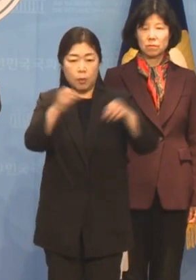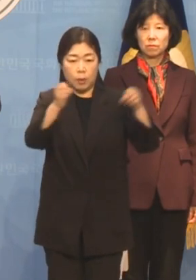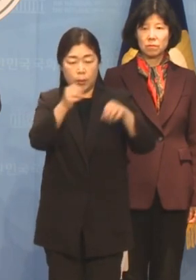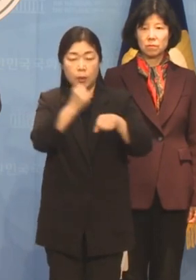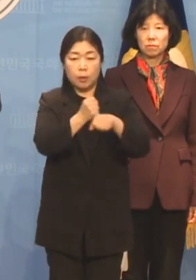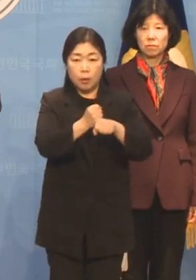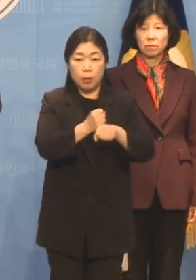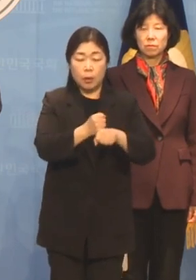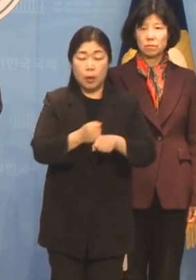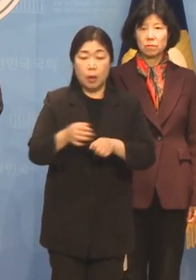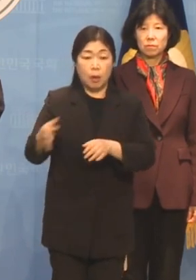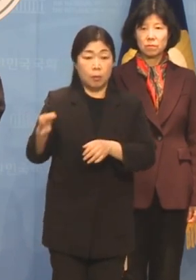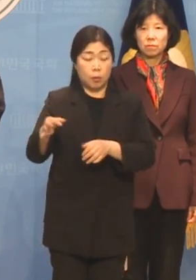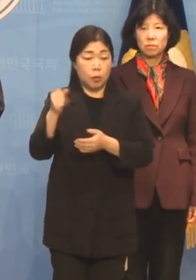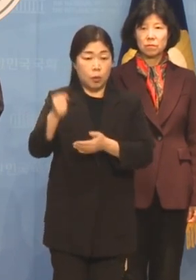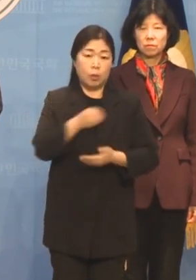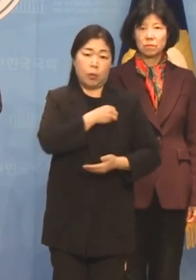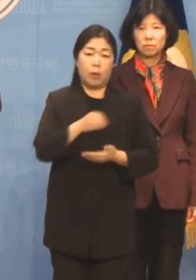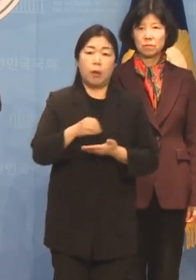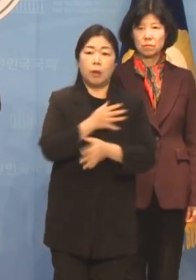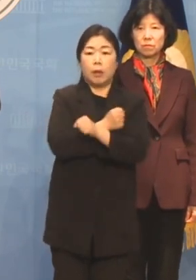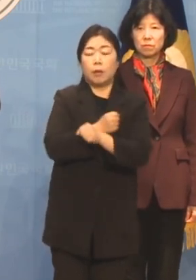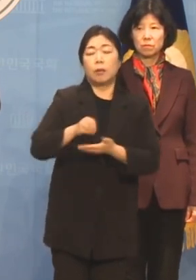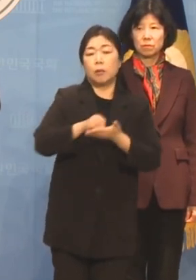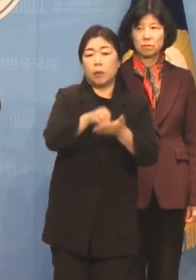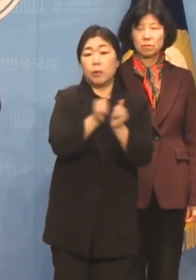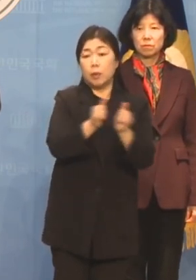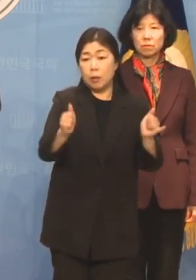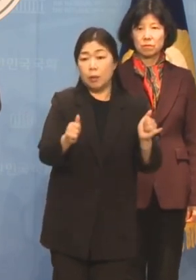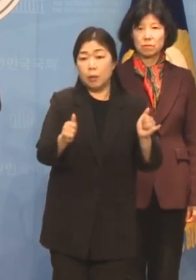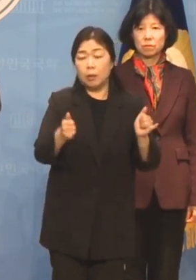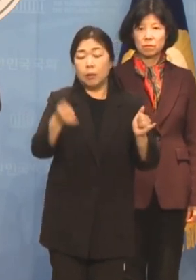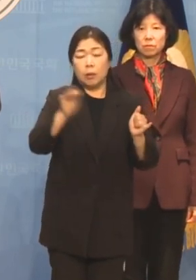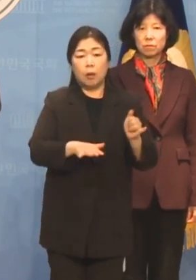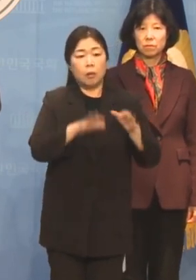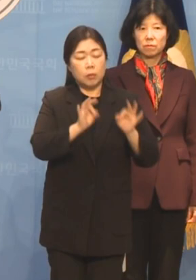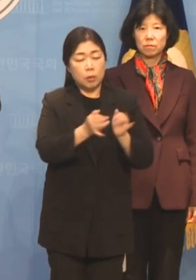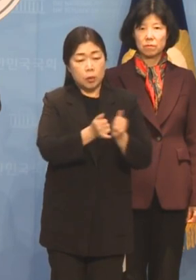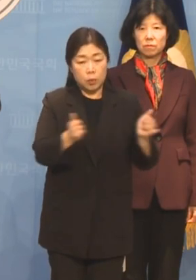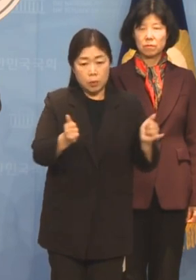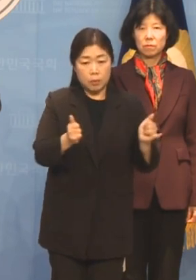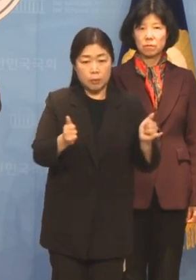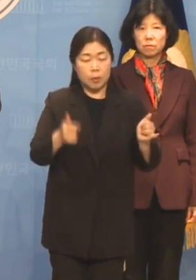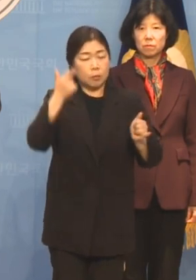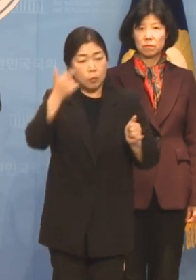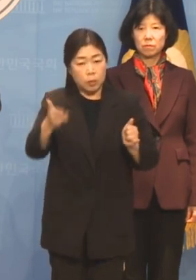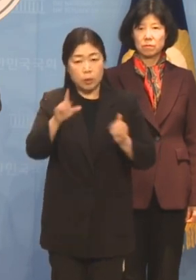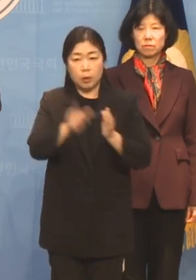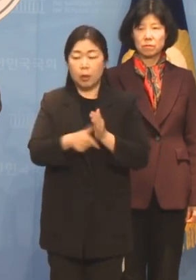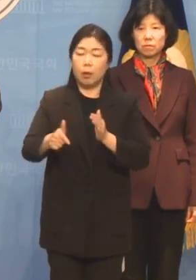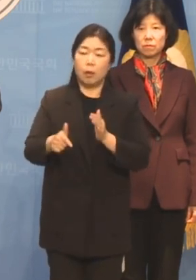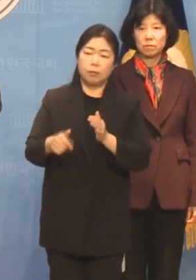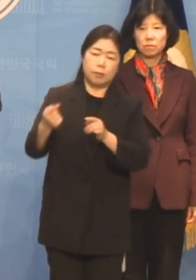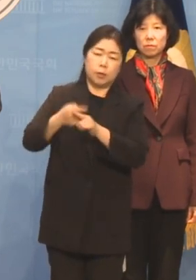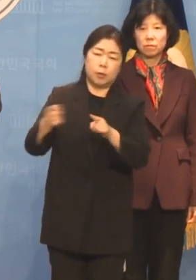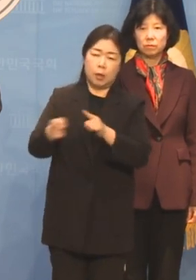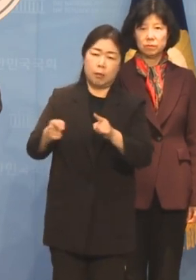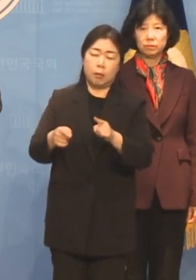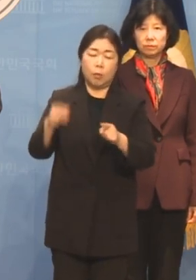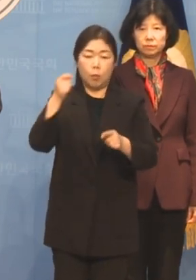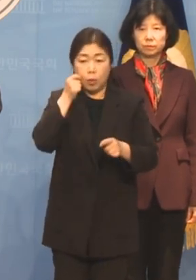있습니다. 그러나 은행 직원이 면담과 질문을 통해 금융소비자 특성을 파악하지 않고